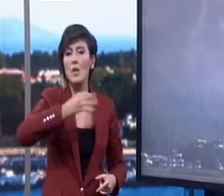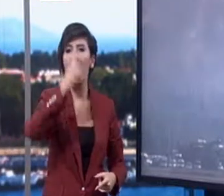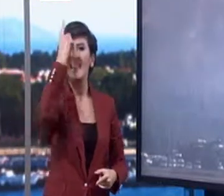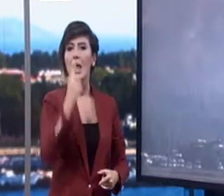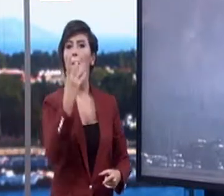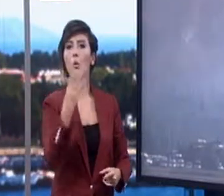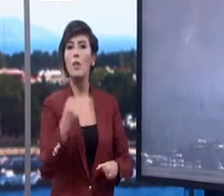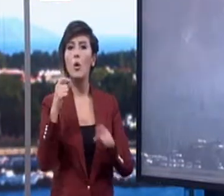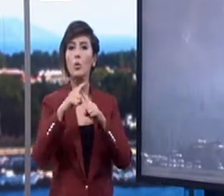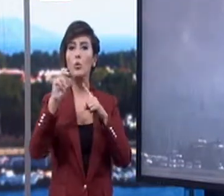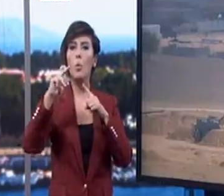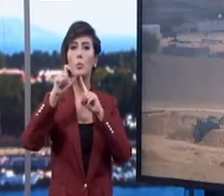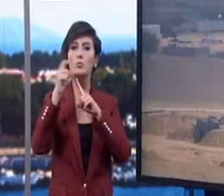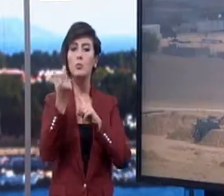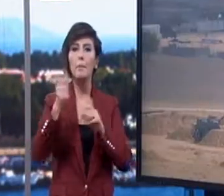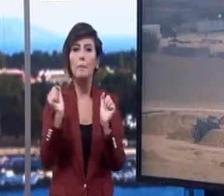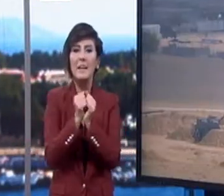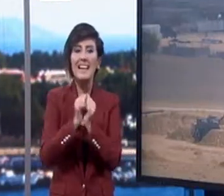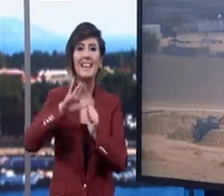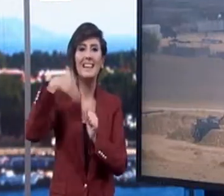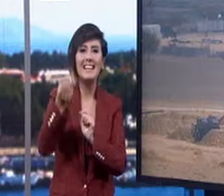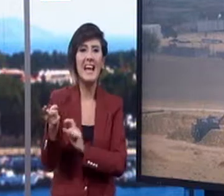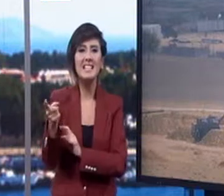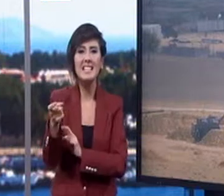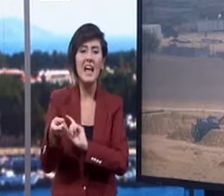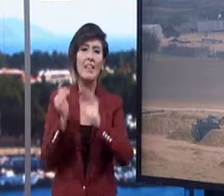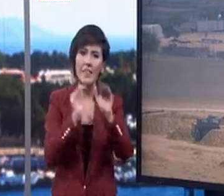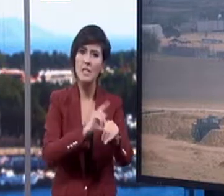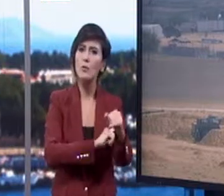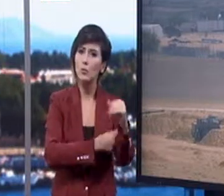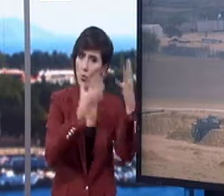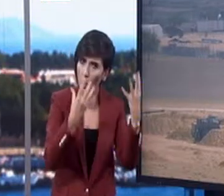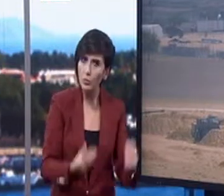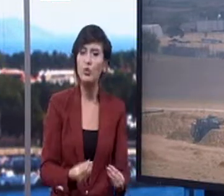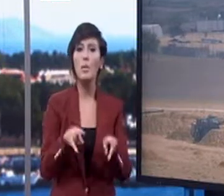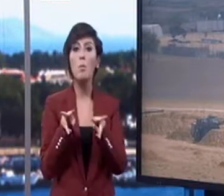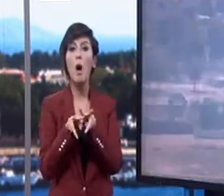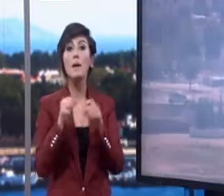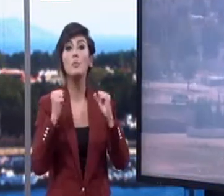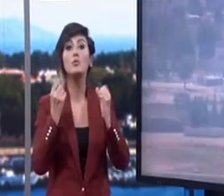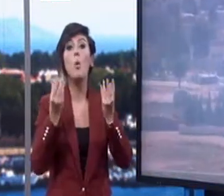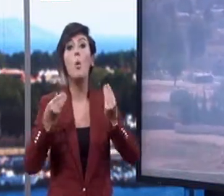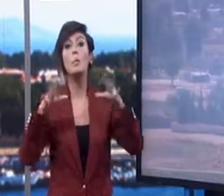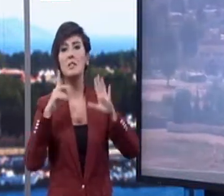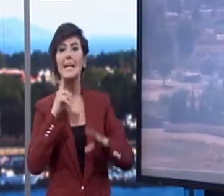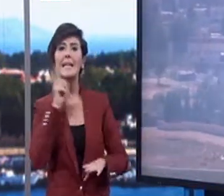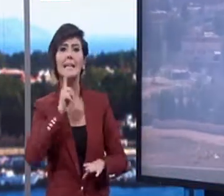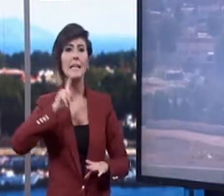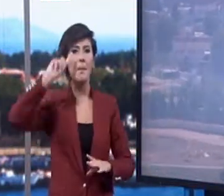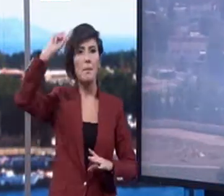olarak topçu birlikleri ve diğer silahlarla destek gücü olacak, muharip güç olmayacaklar dedi. İngiltere merkezli Suriye İnsan Hakları